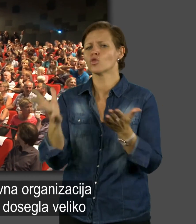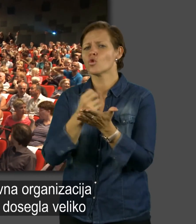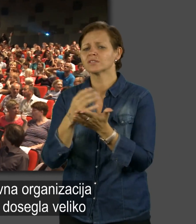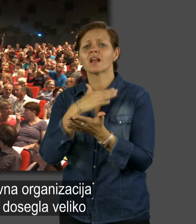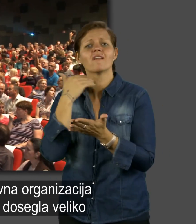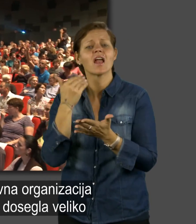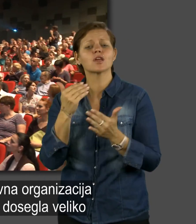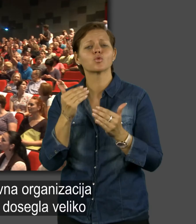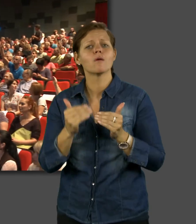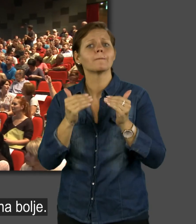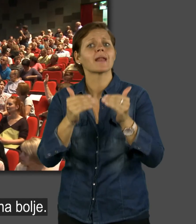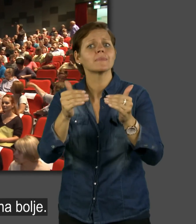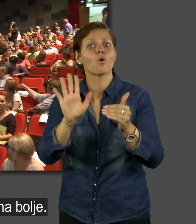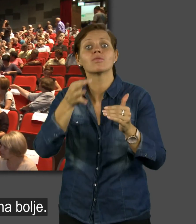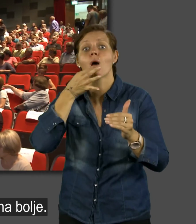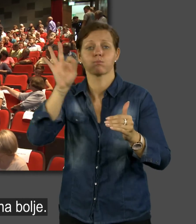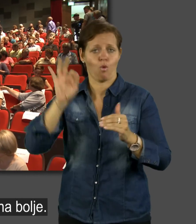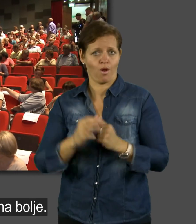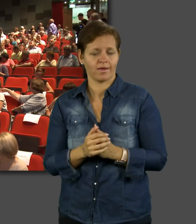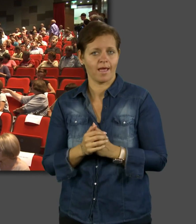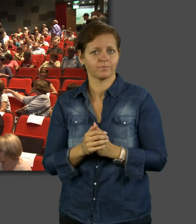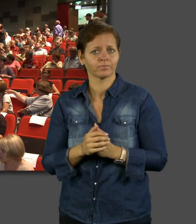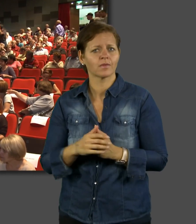letih dosegla veliko premikov na bolje.